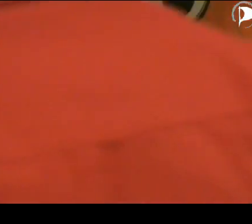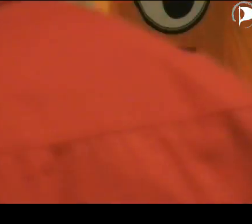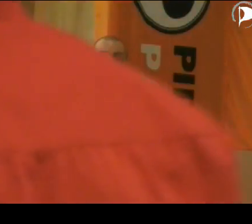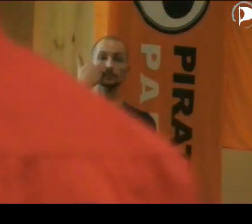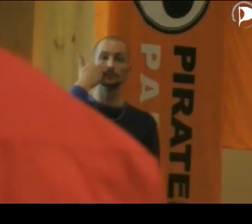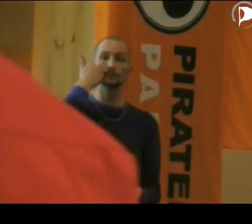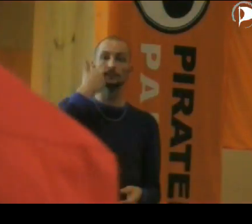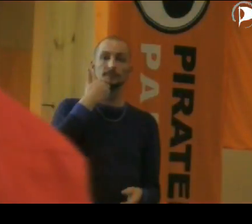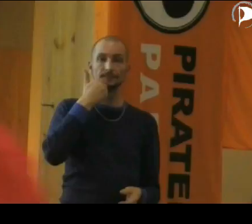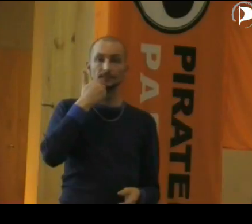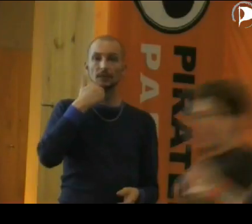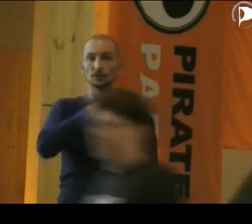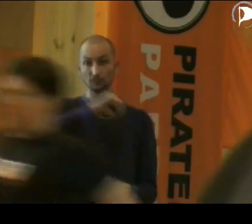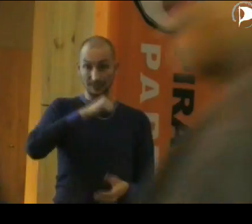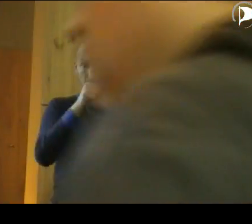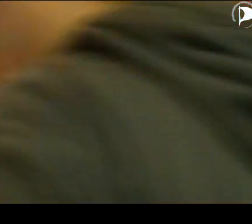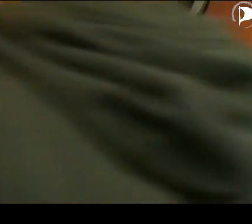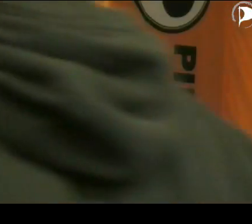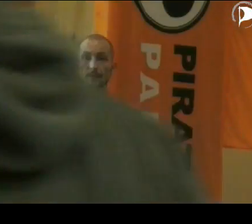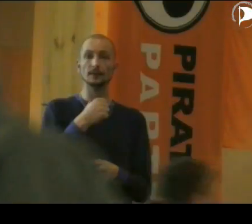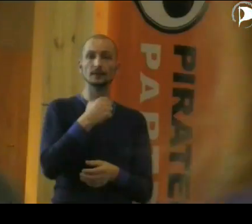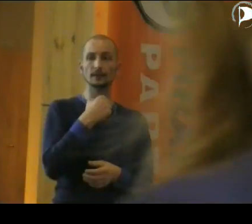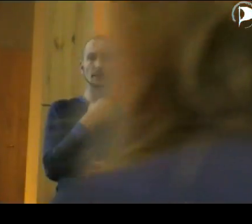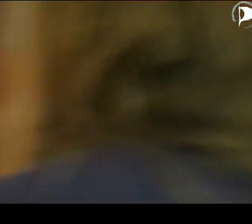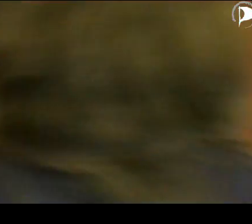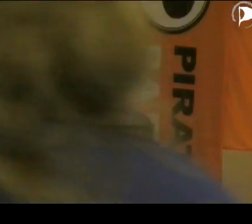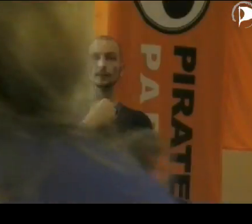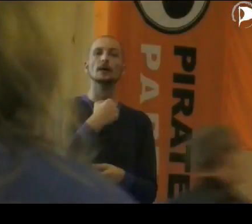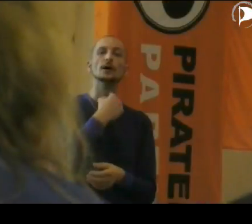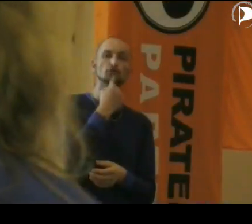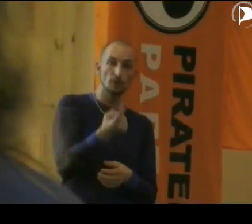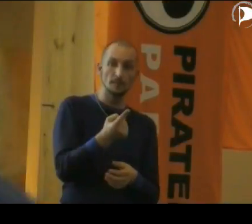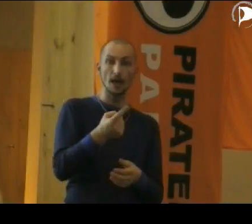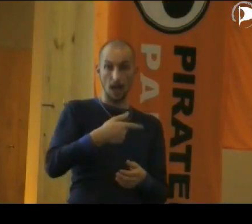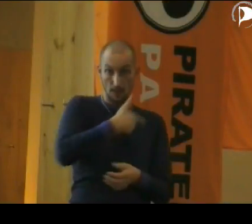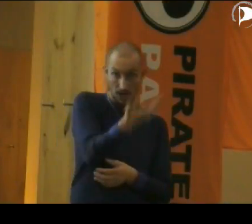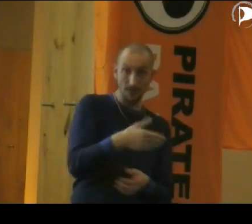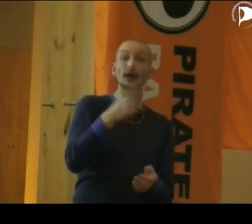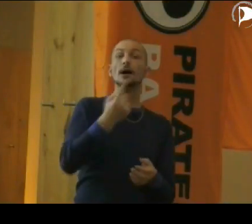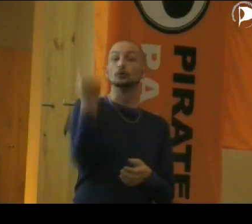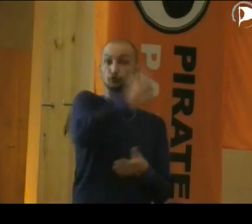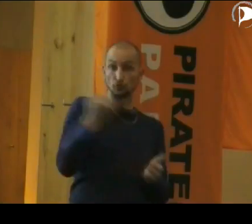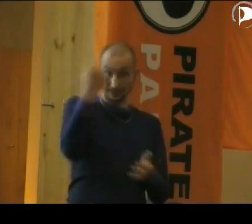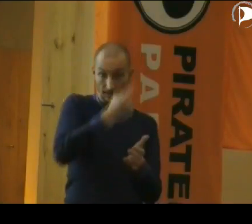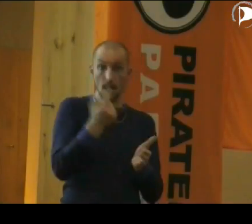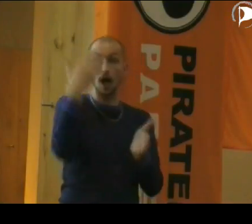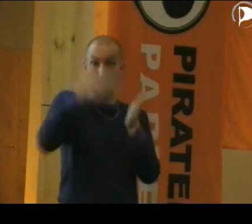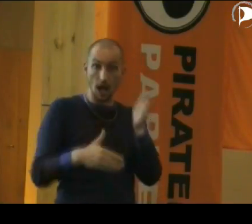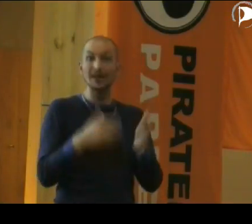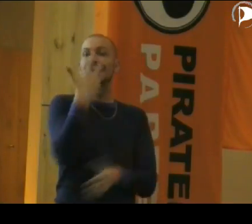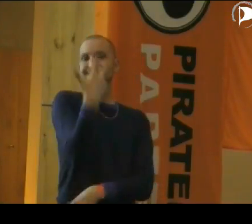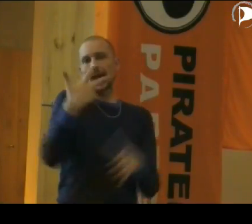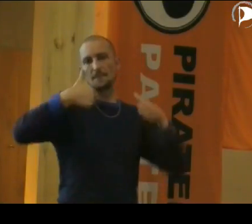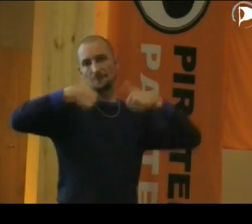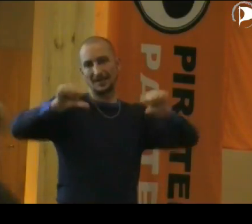zügig nach der stimmabgabe zum das teilte der rund eineinhalb stunden für mindestens drei noch nicht mal